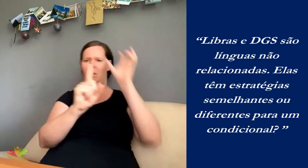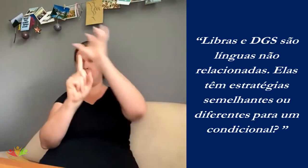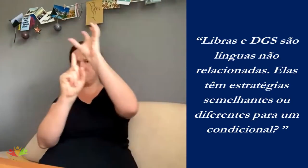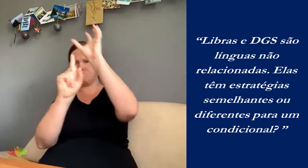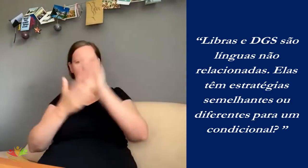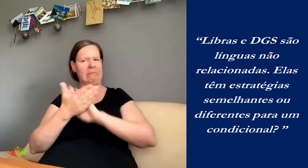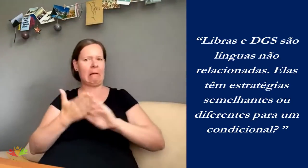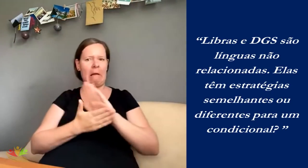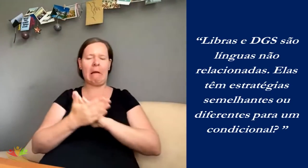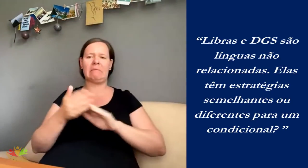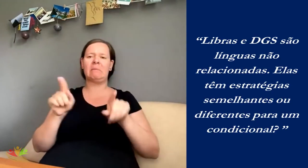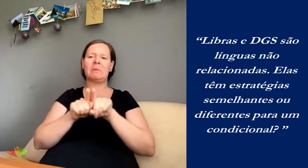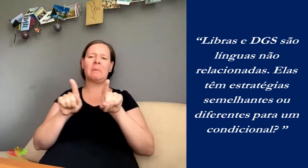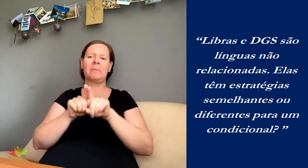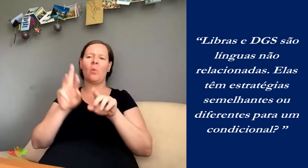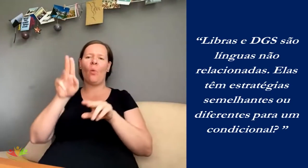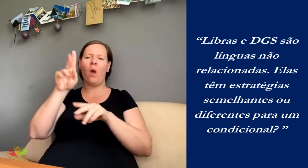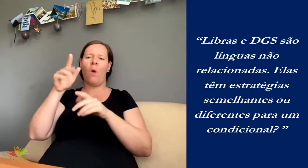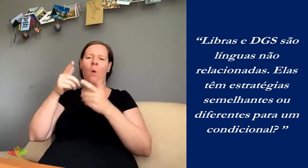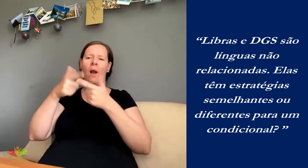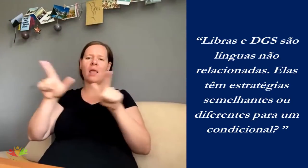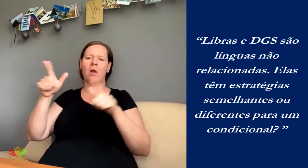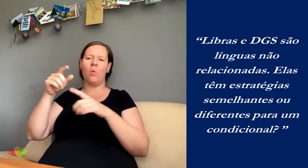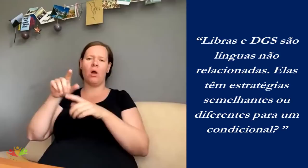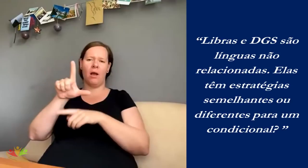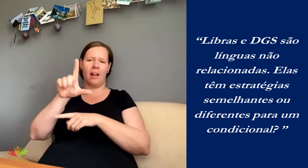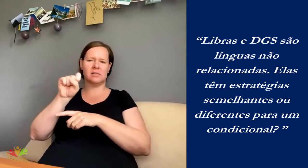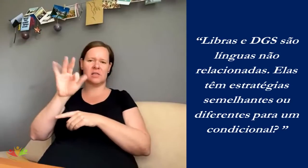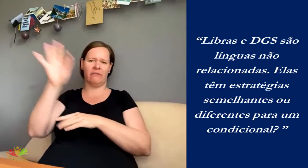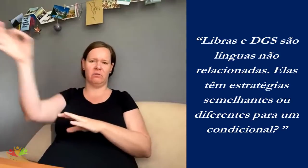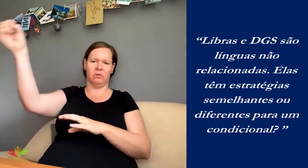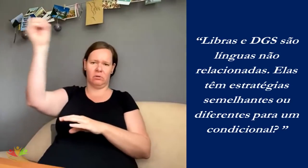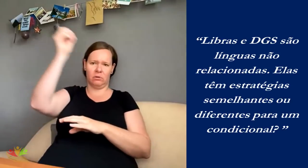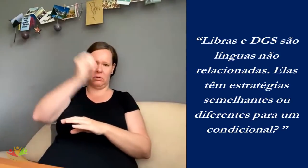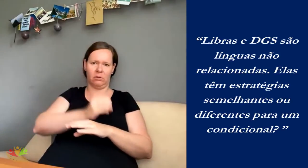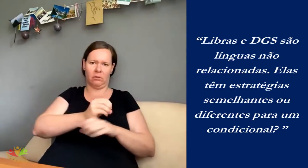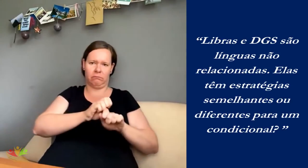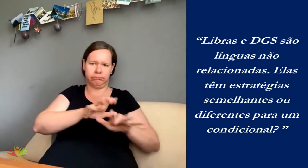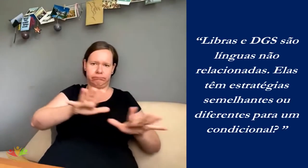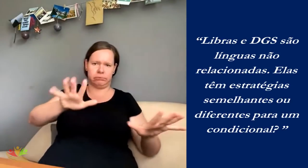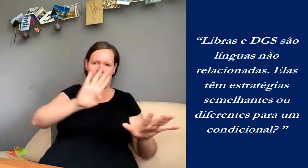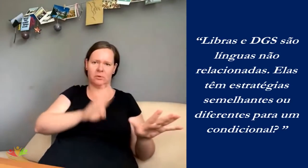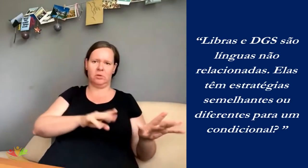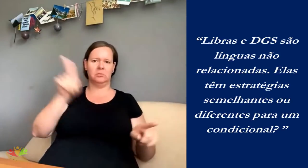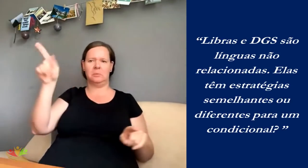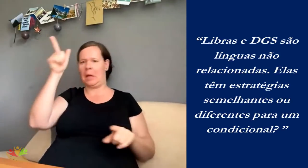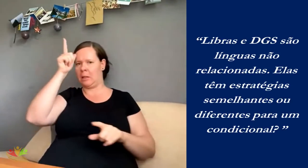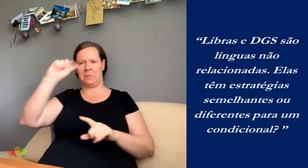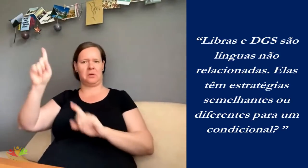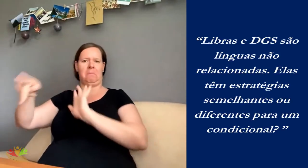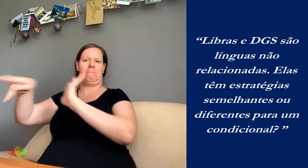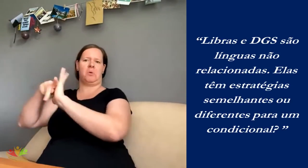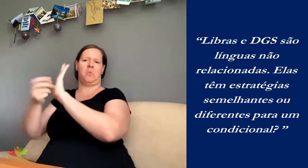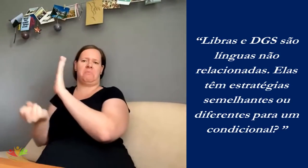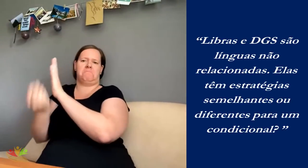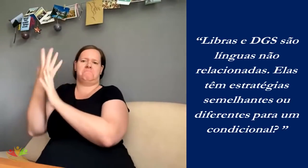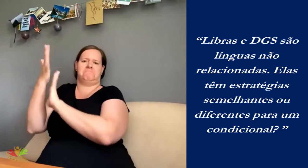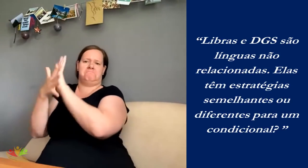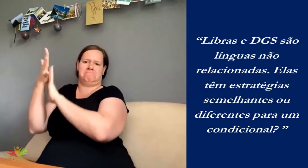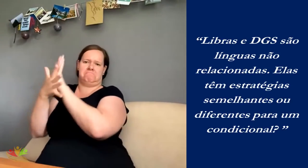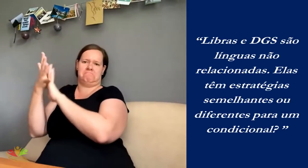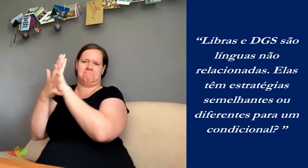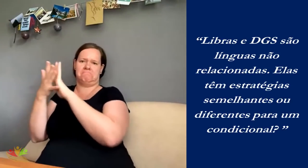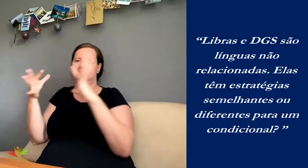línguas que estão bastante distantes geograficamente. A gente sabe que é muito difícil e imprevisível que a língua de sinais alemã tenha